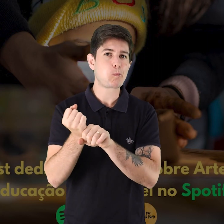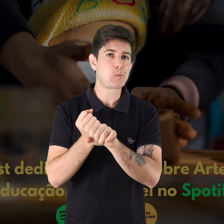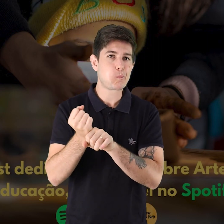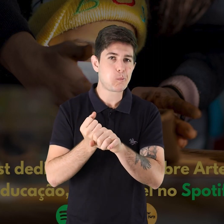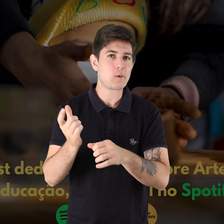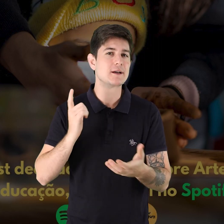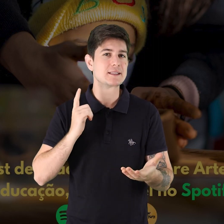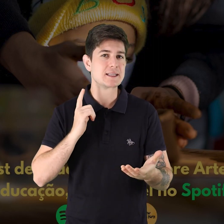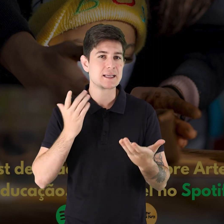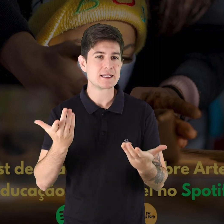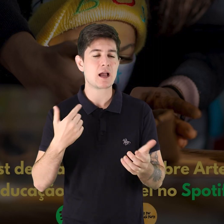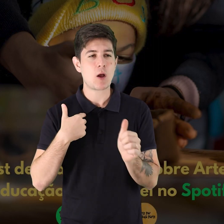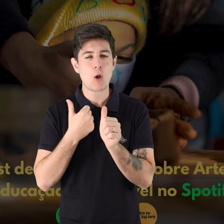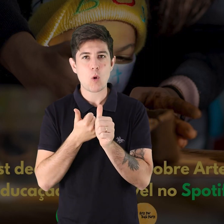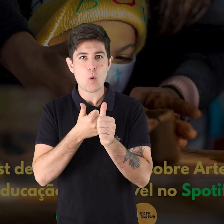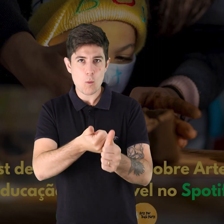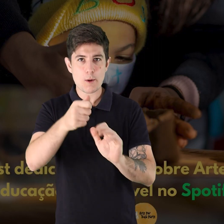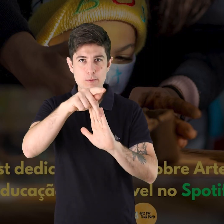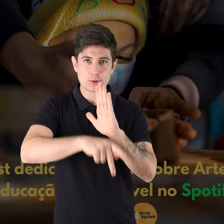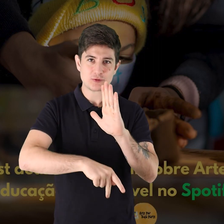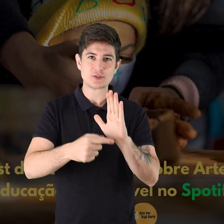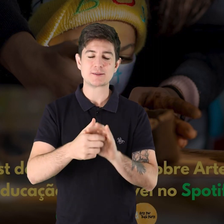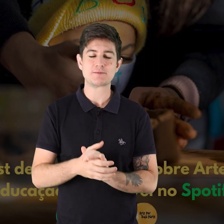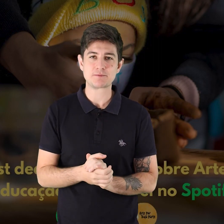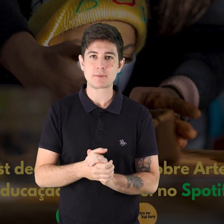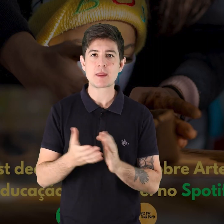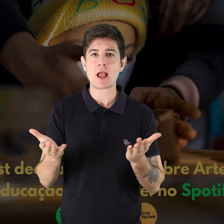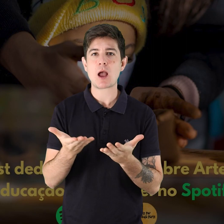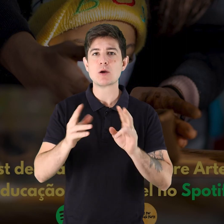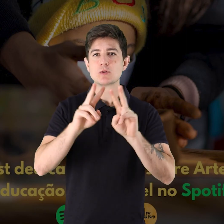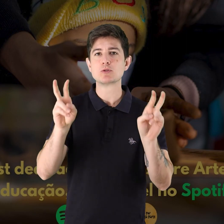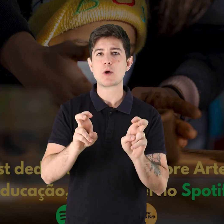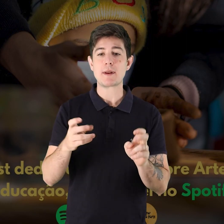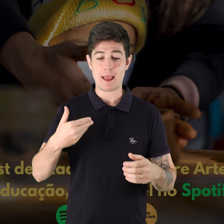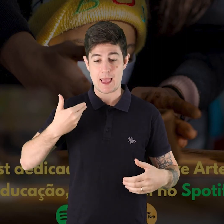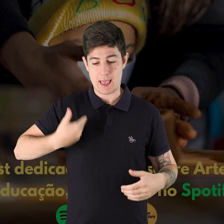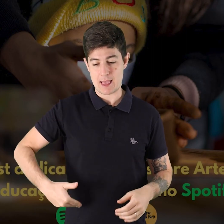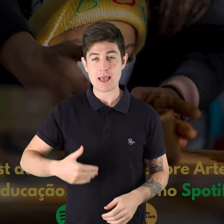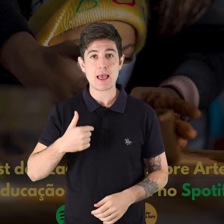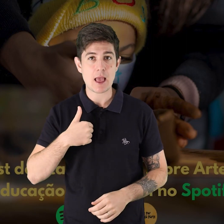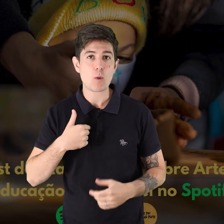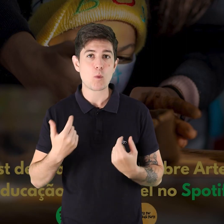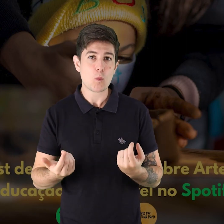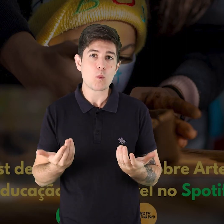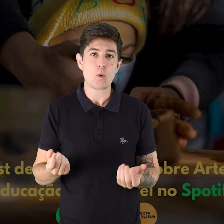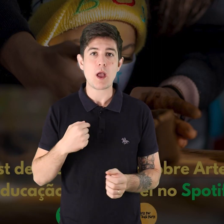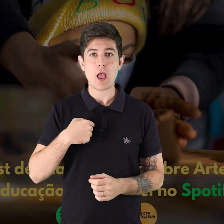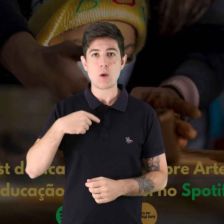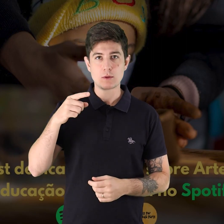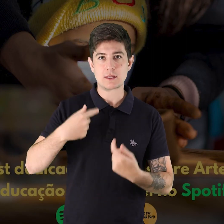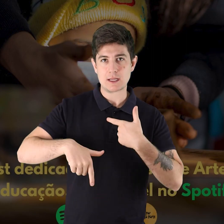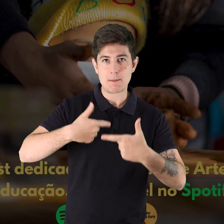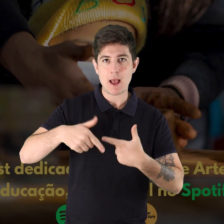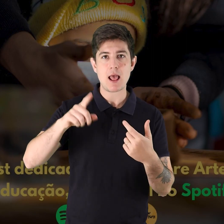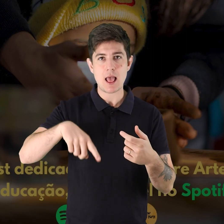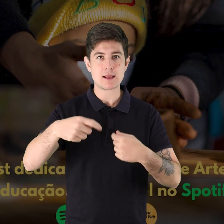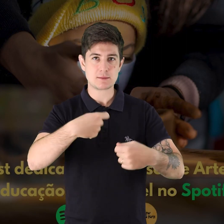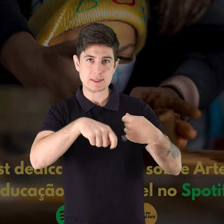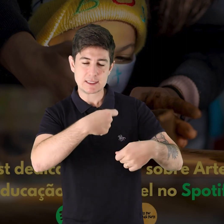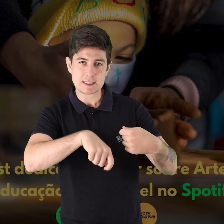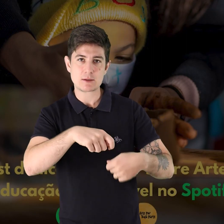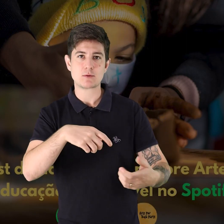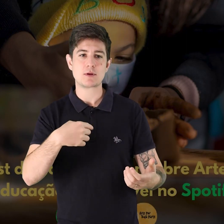vários contatos, há anos que a gente vem acompanhando o projeto. Bom, falando um pouquinho de mim, né?